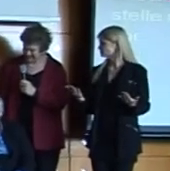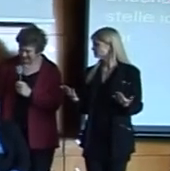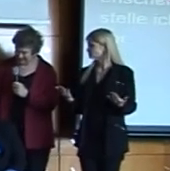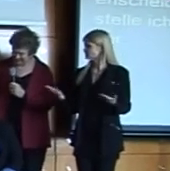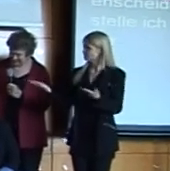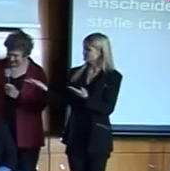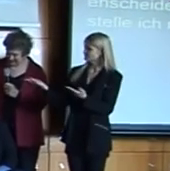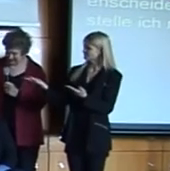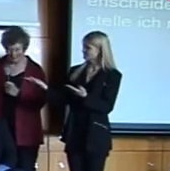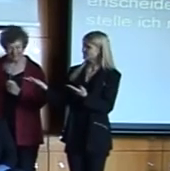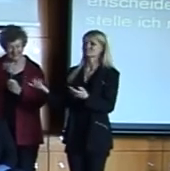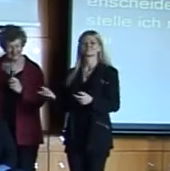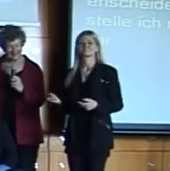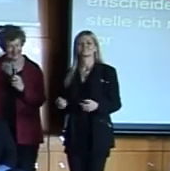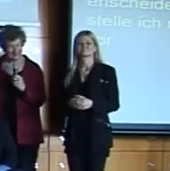Ja, wenn Sie möchten.